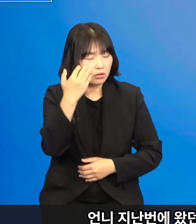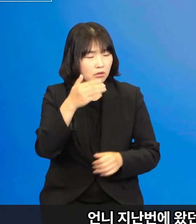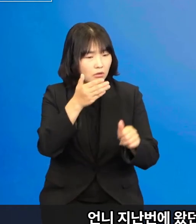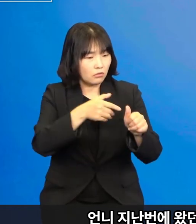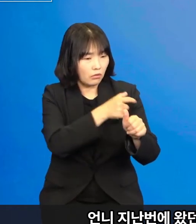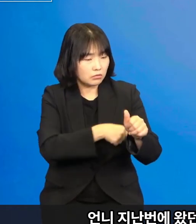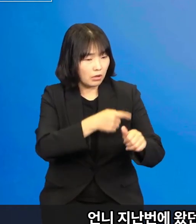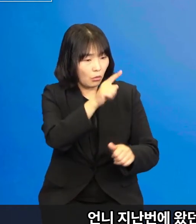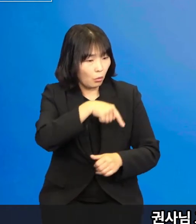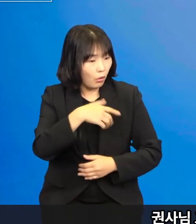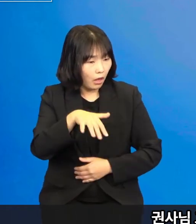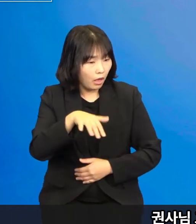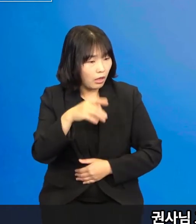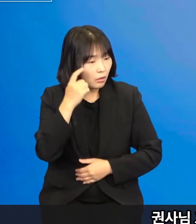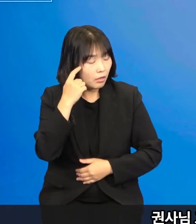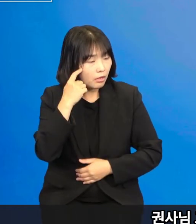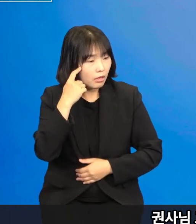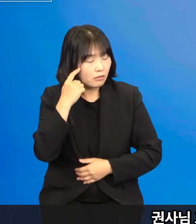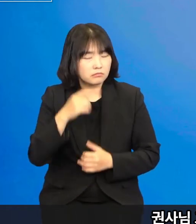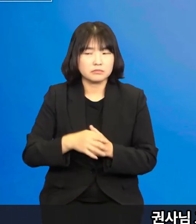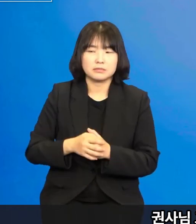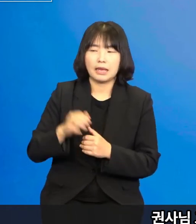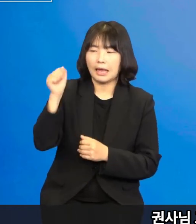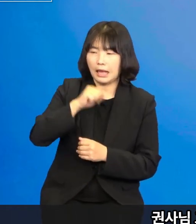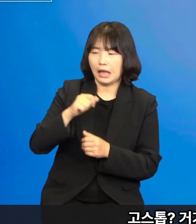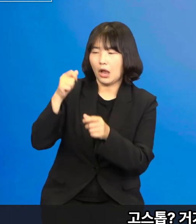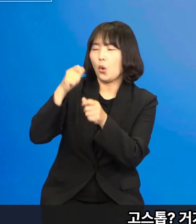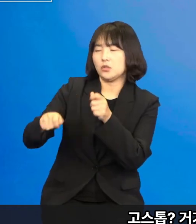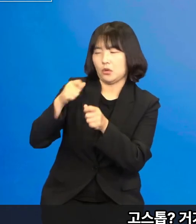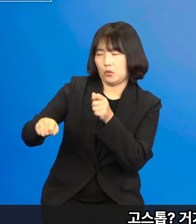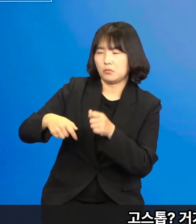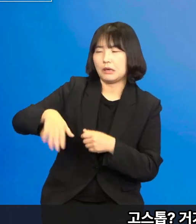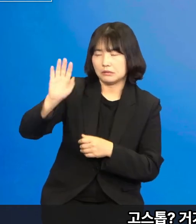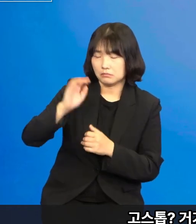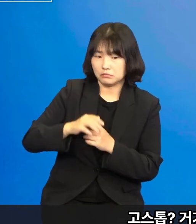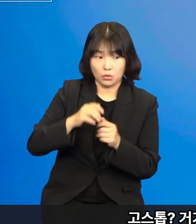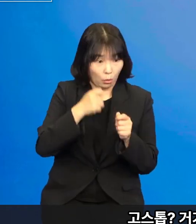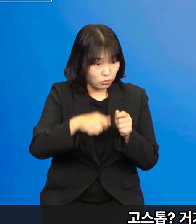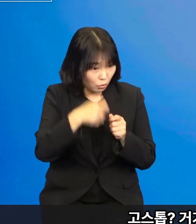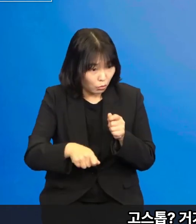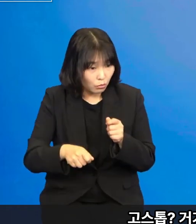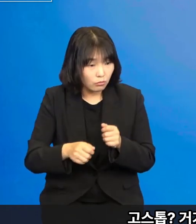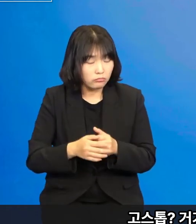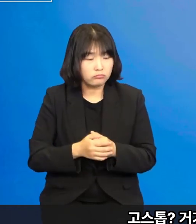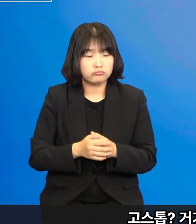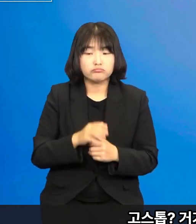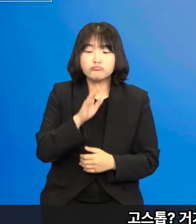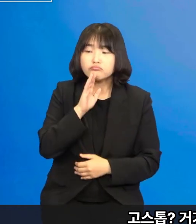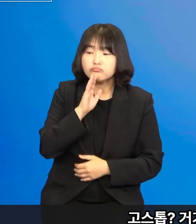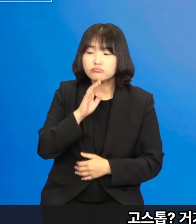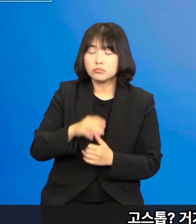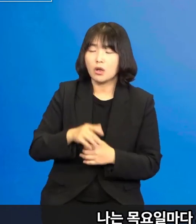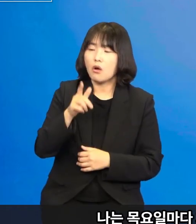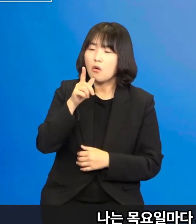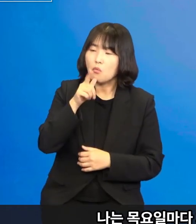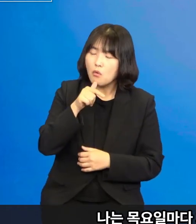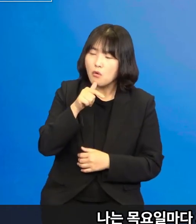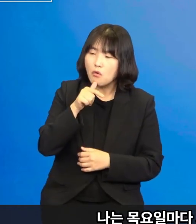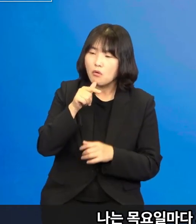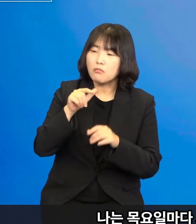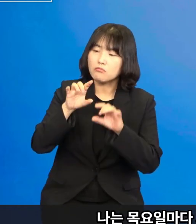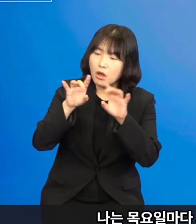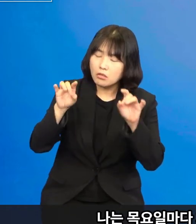안 왔어? 그 권사님 고스톱 치러 갔어. 고스톱? 거기는 월요일마다 가고